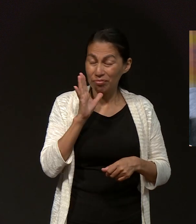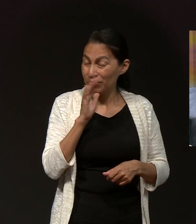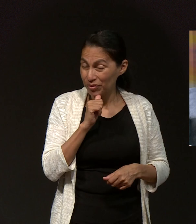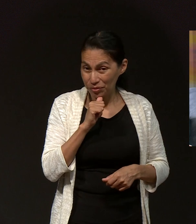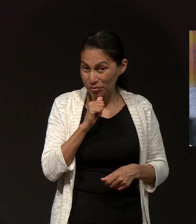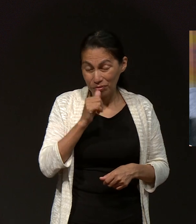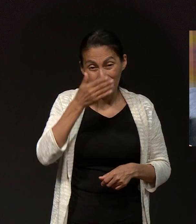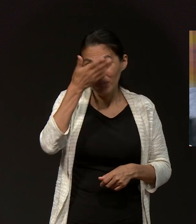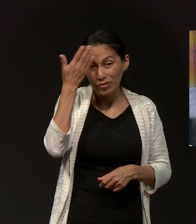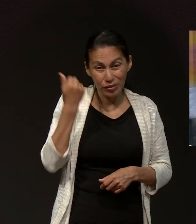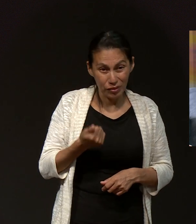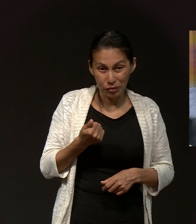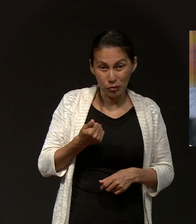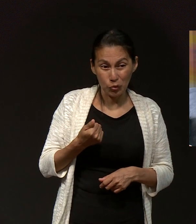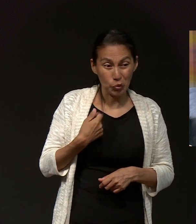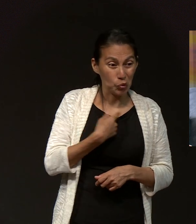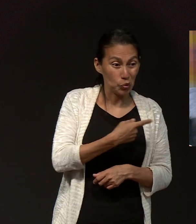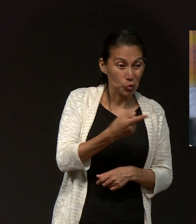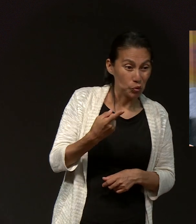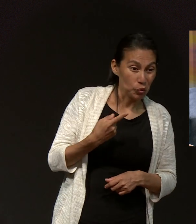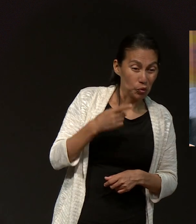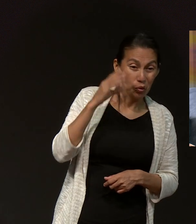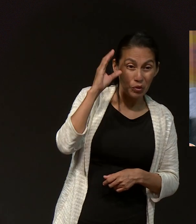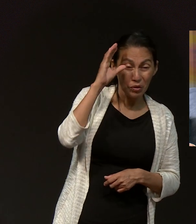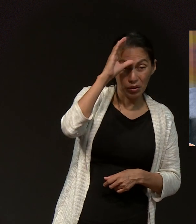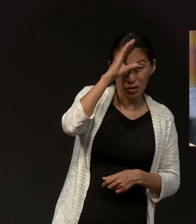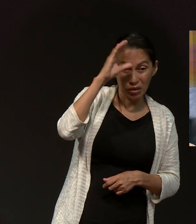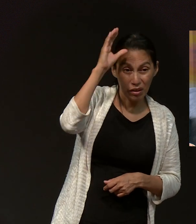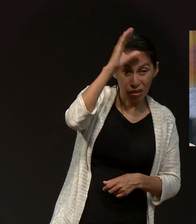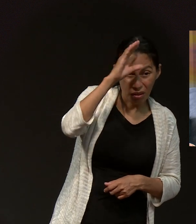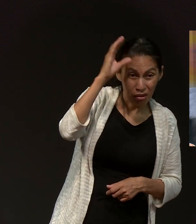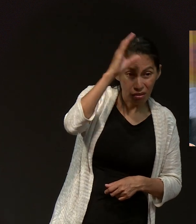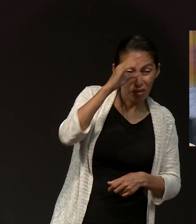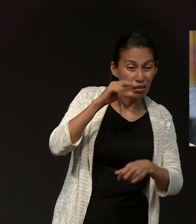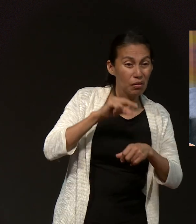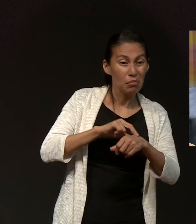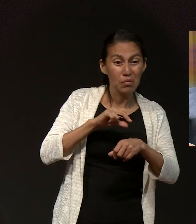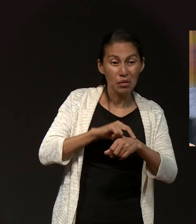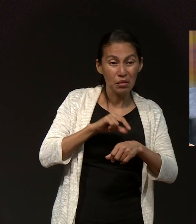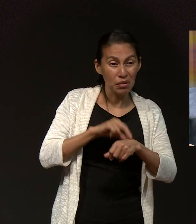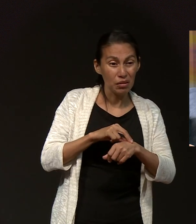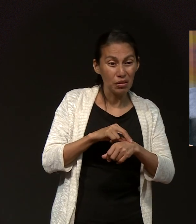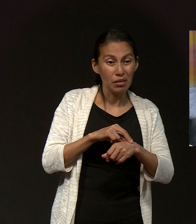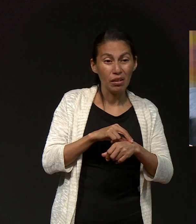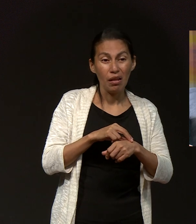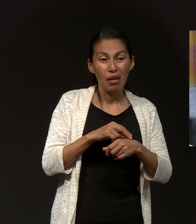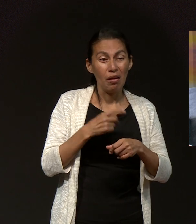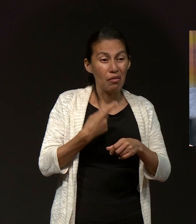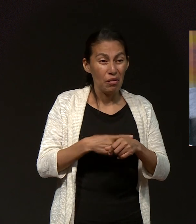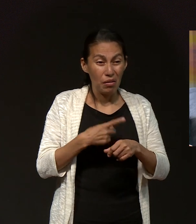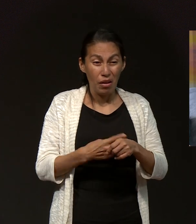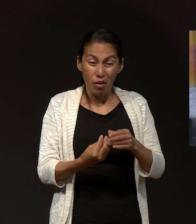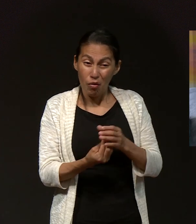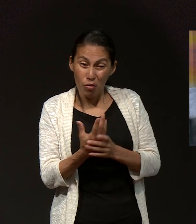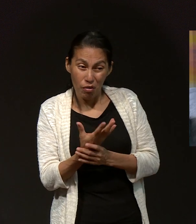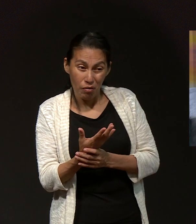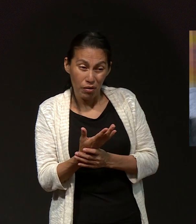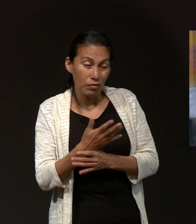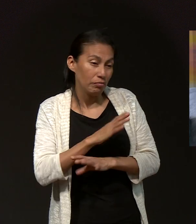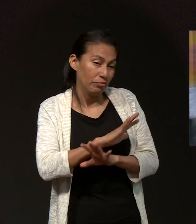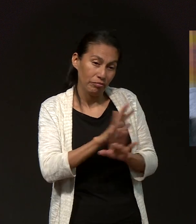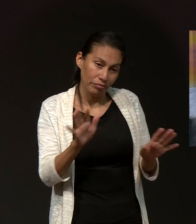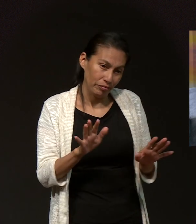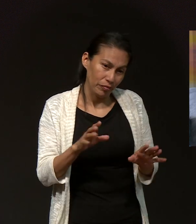Ya no hay más que podamos hacer. Es todo lo que conocemos. Hasta aquí llega la ciencia y la medicina, sobre todo en esta enfermedad que es tan nueva y que